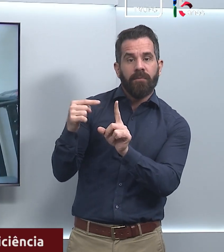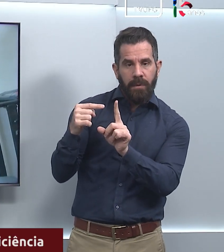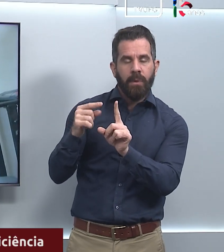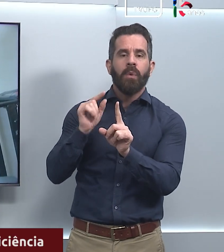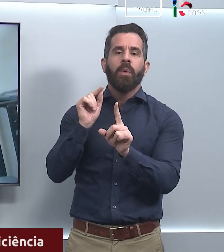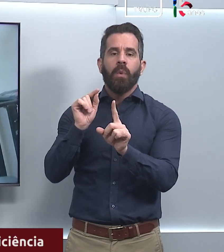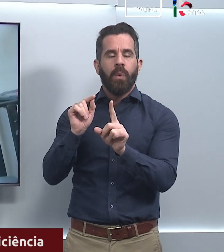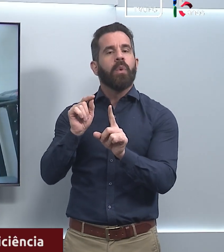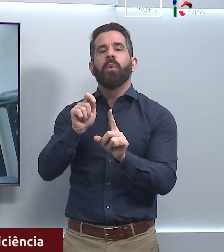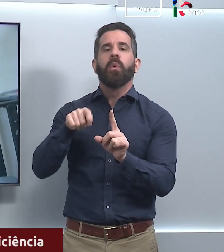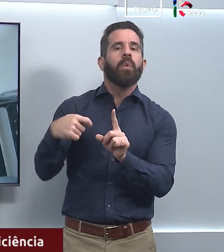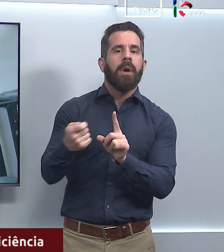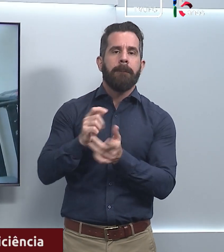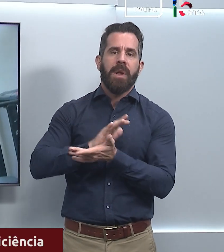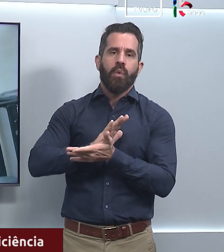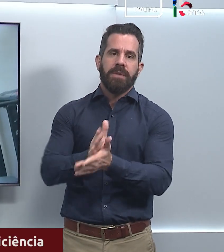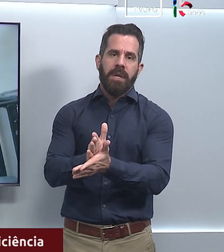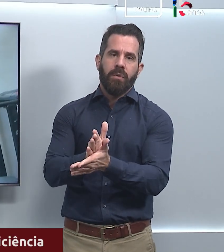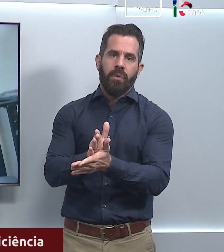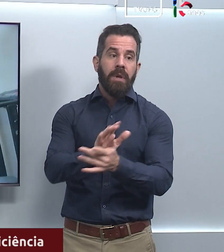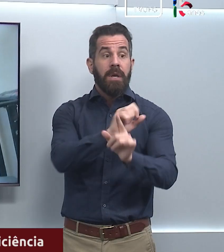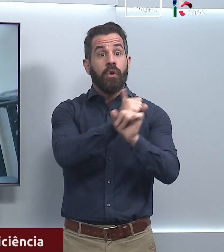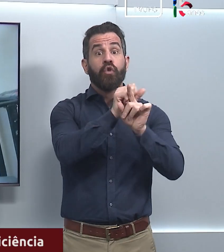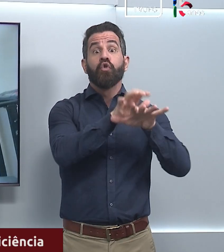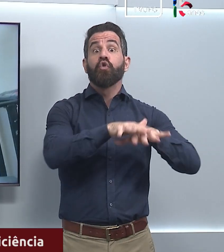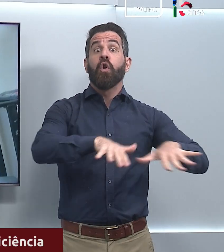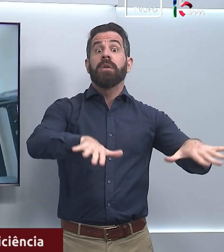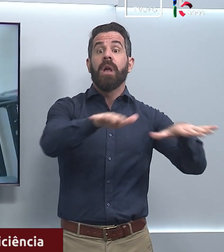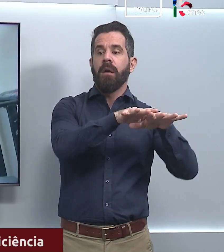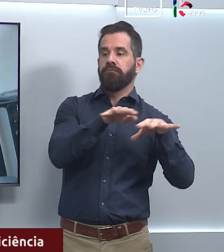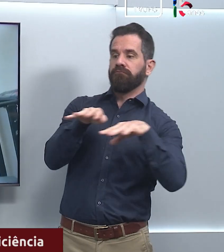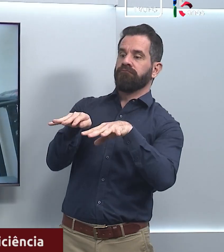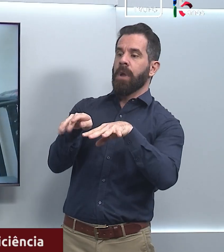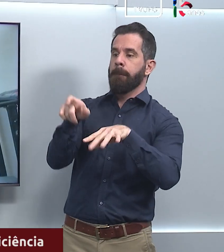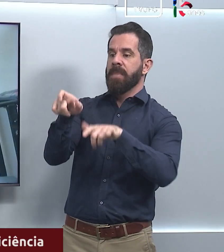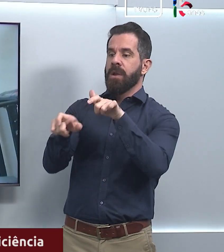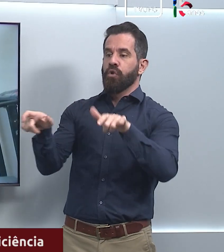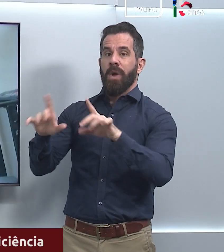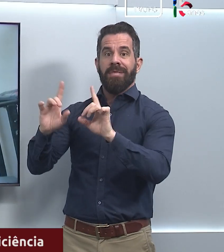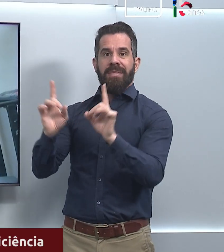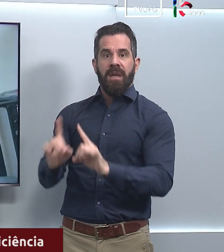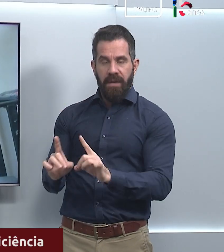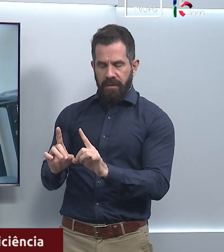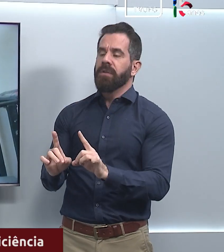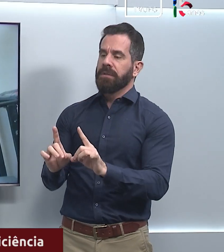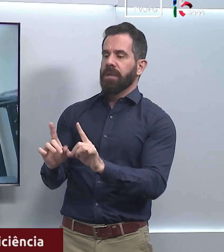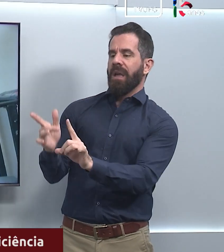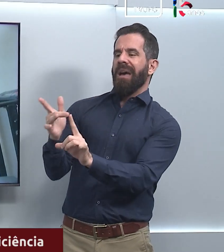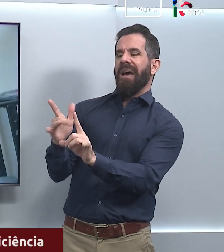gênero preconceito que a sociedade atribui às pessoas com deficiência,